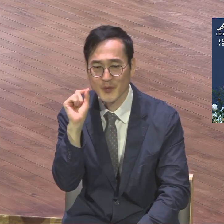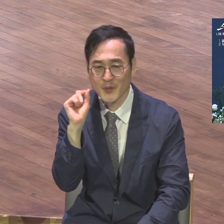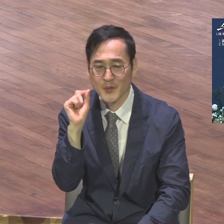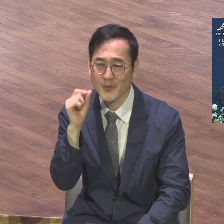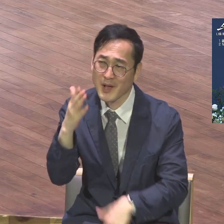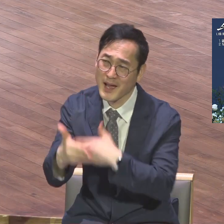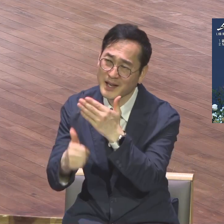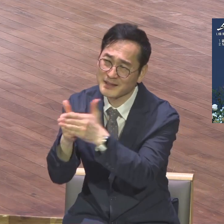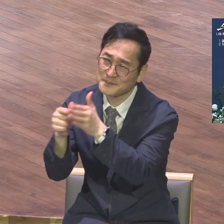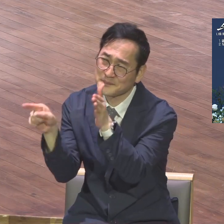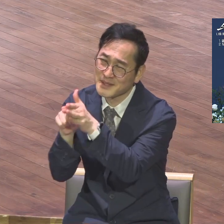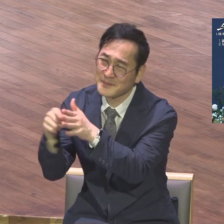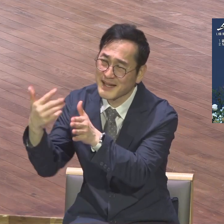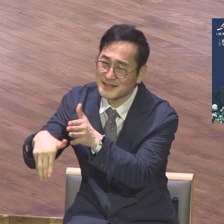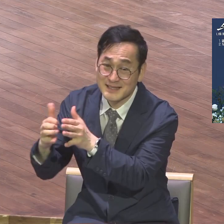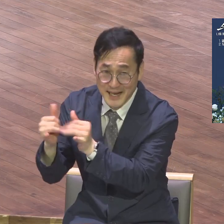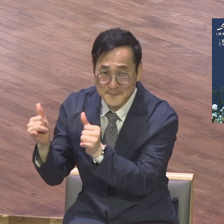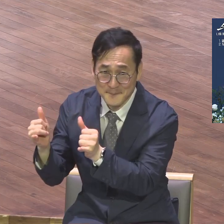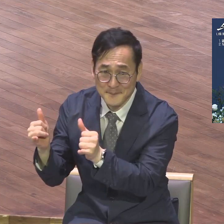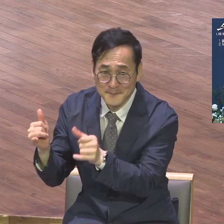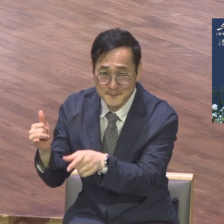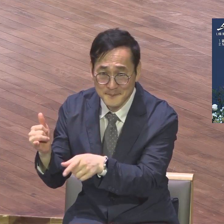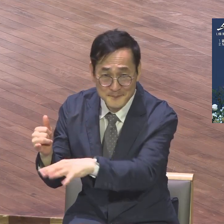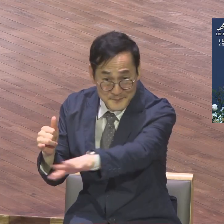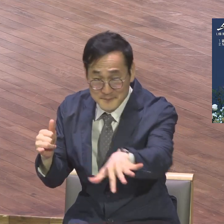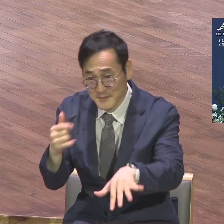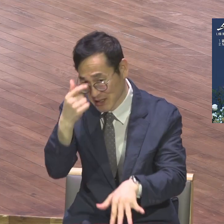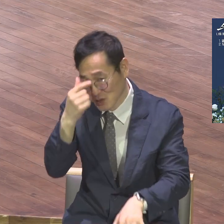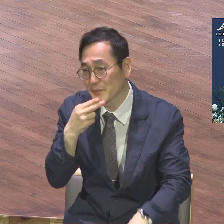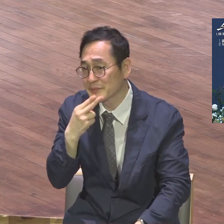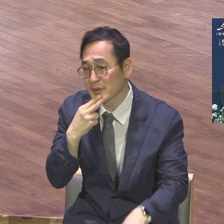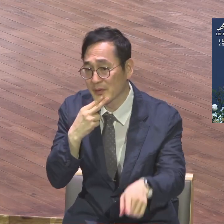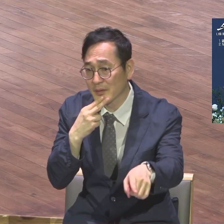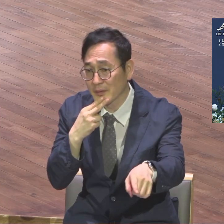하나님을 안 믿는 사람들의 특징, 기도를 안 합니다.